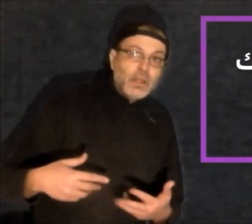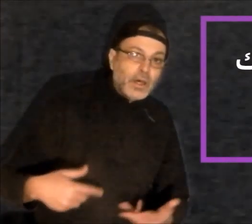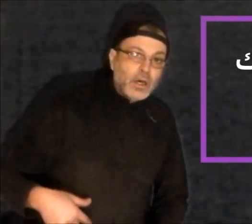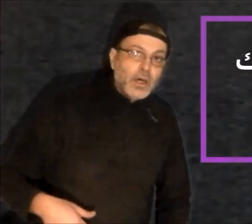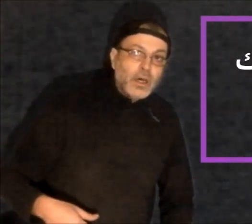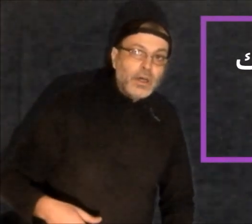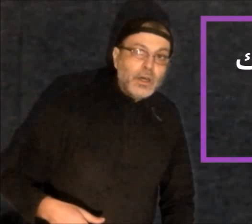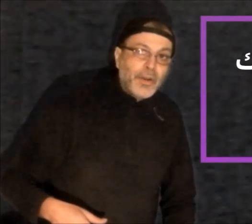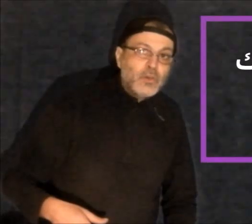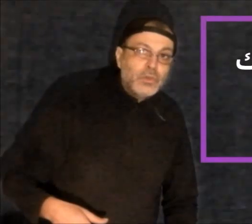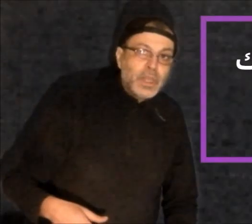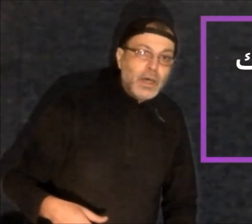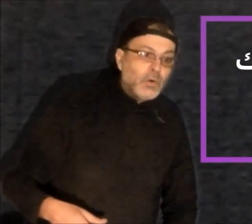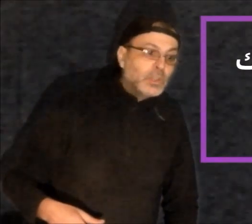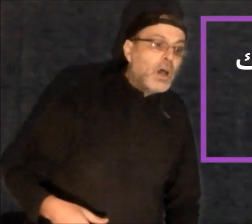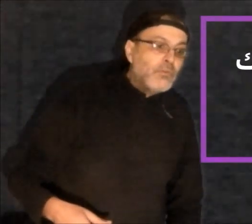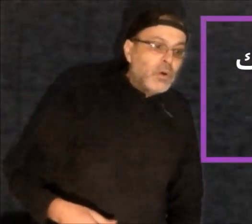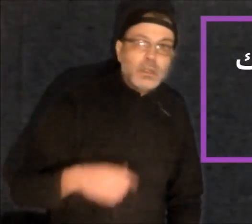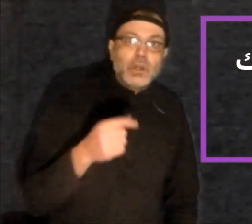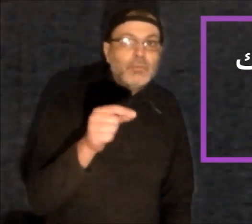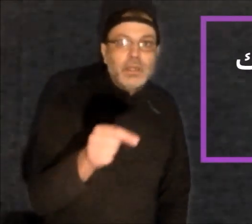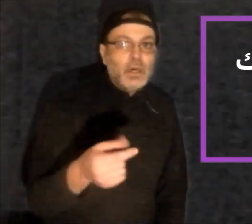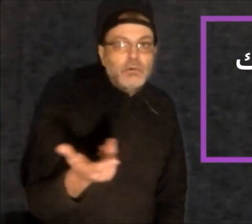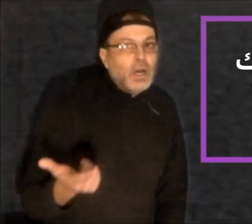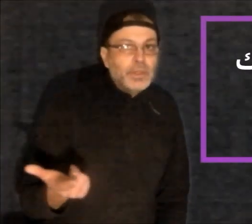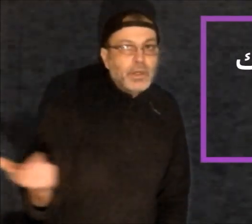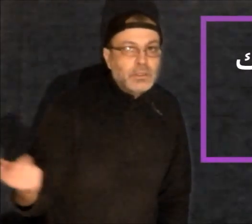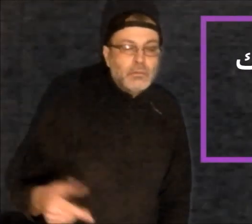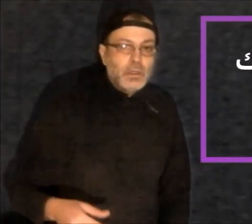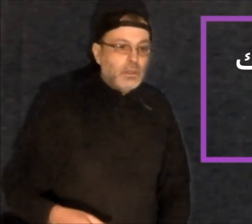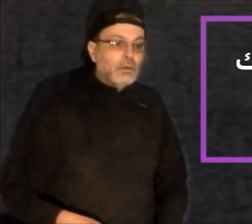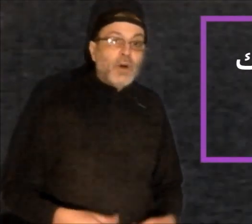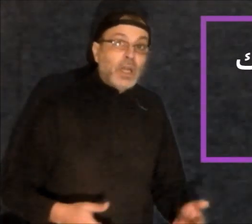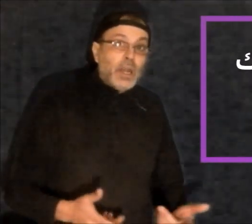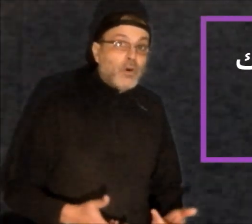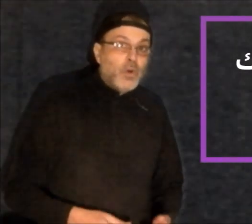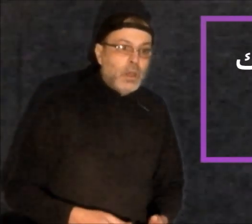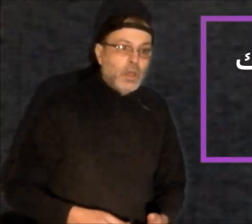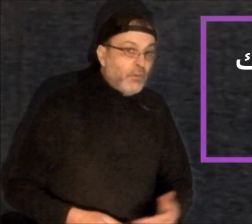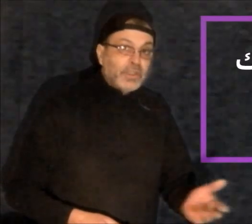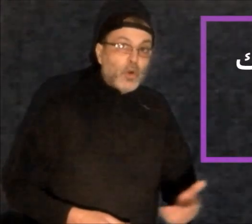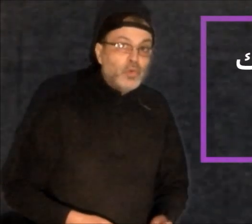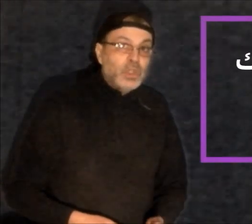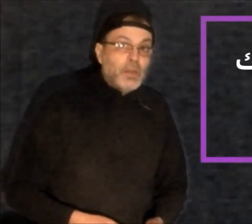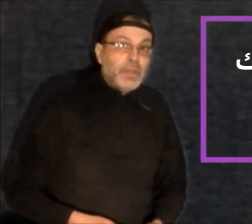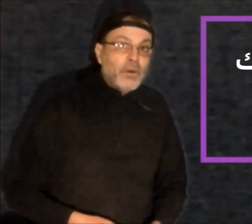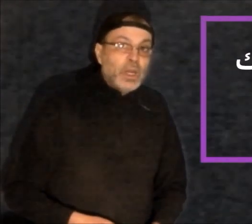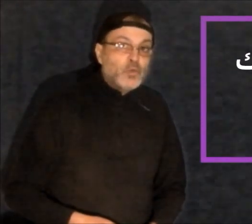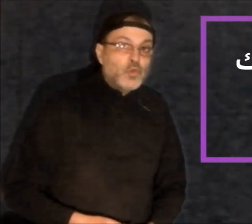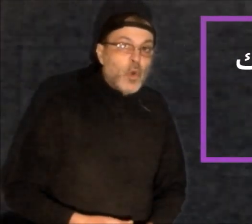فأتى الرجل ذا وشاف بأنه خمر، فقال له كيف تقول لبنان